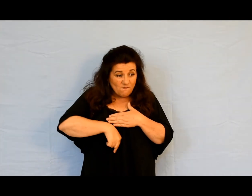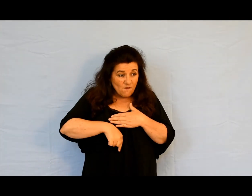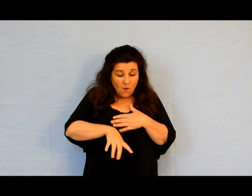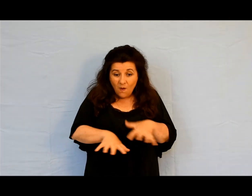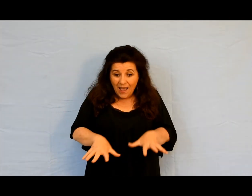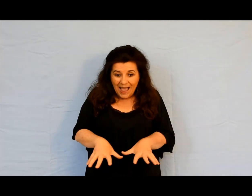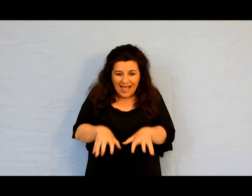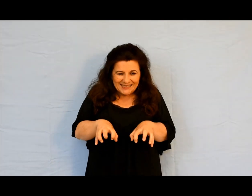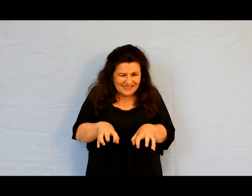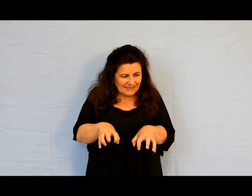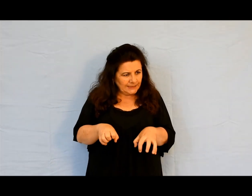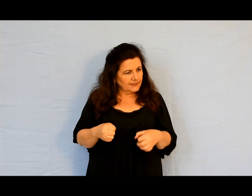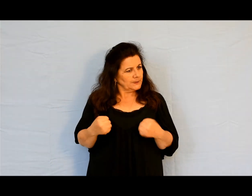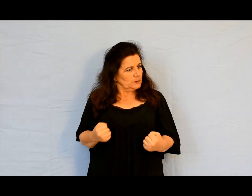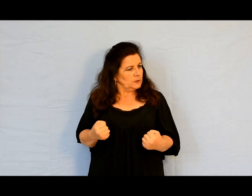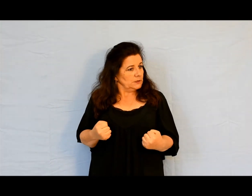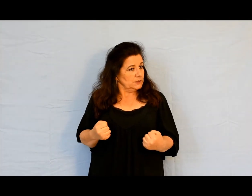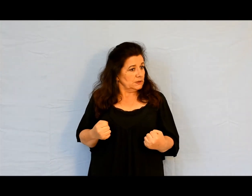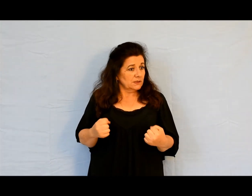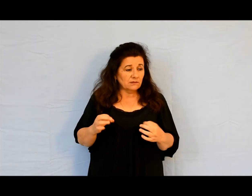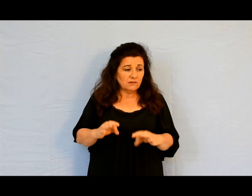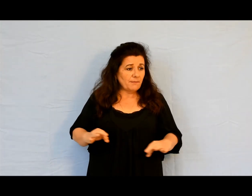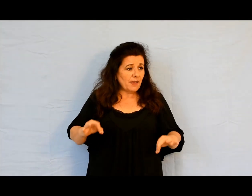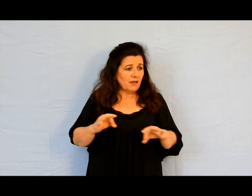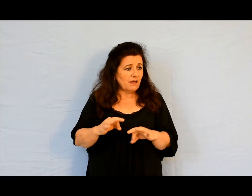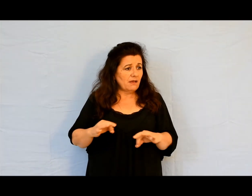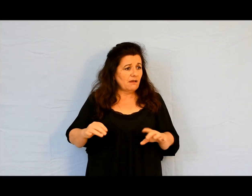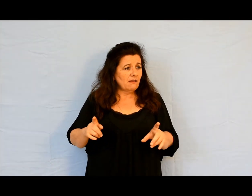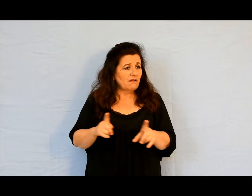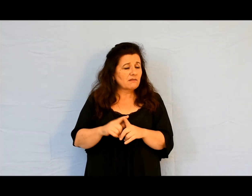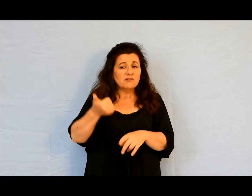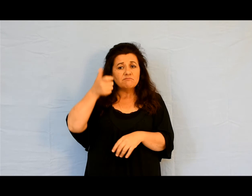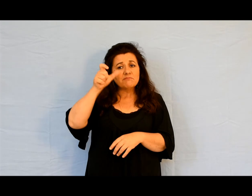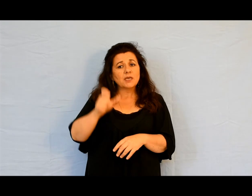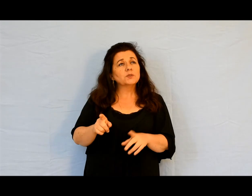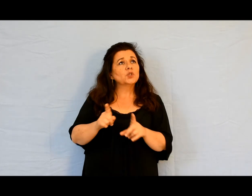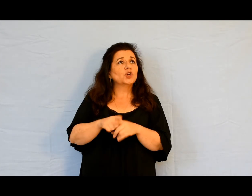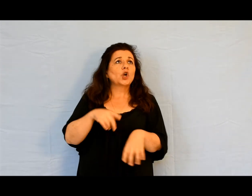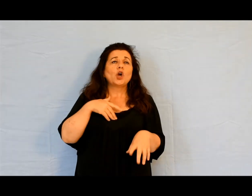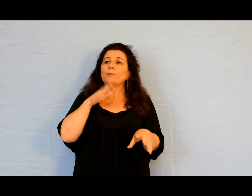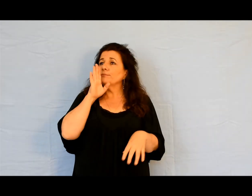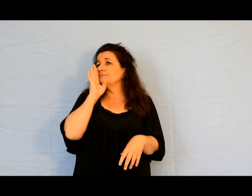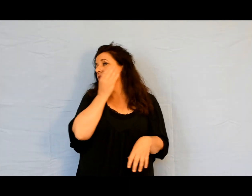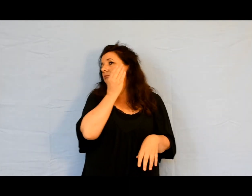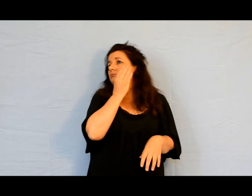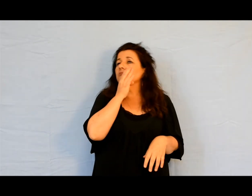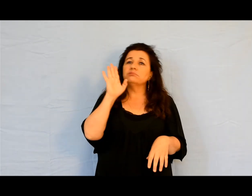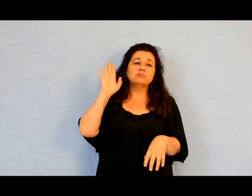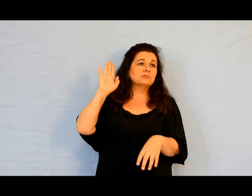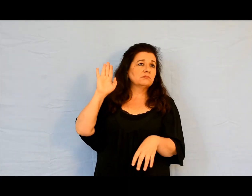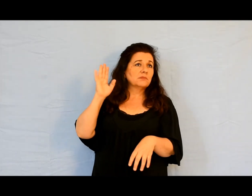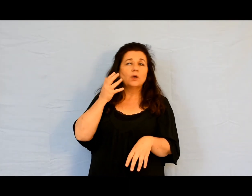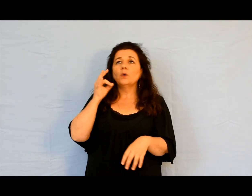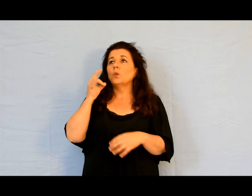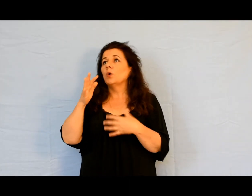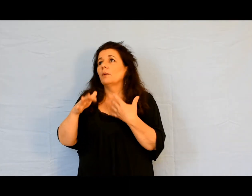Il est l'homme d'un moment. Quand vient la détresse, ou la